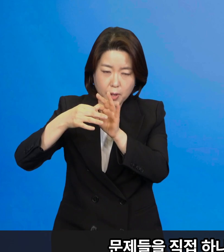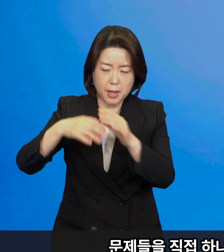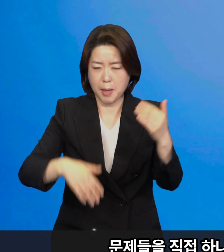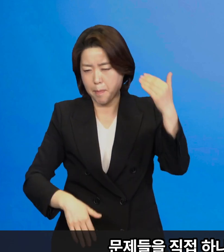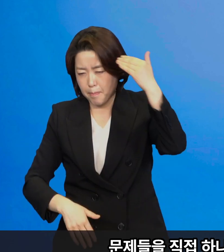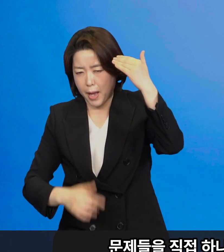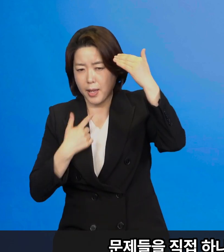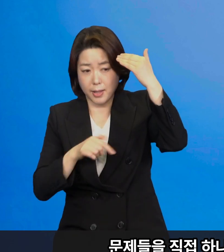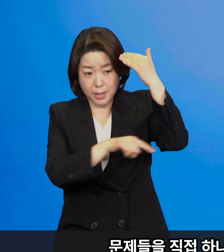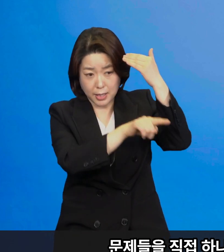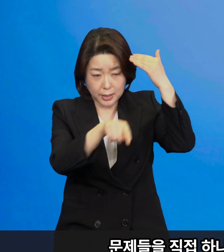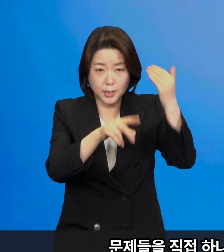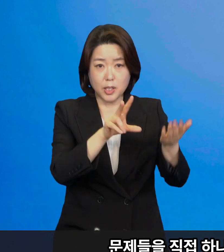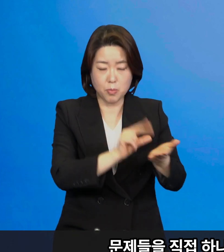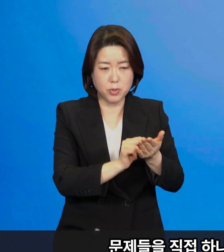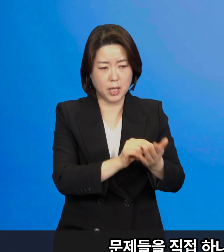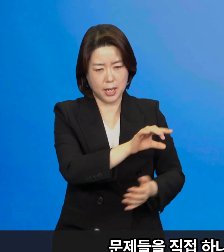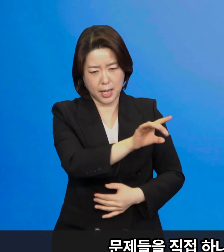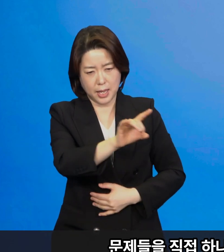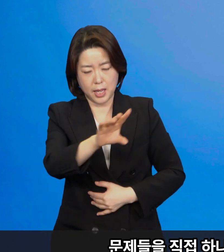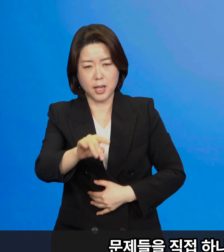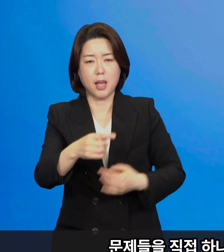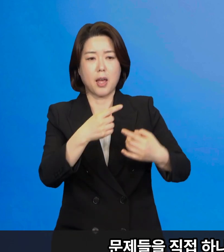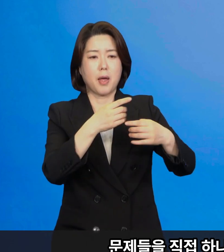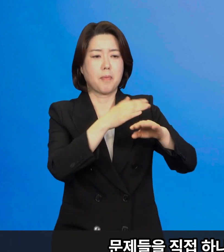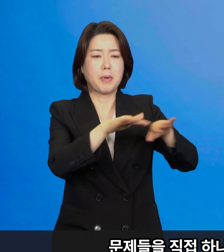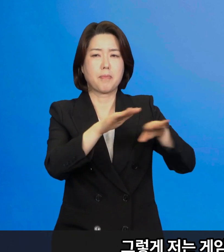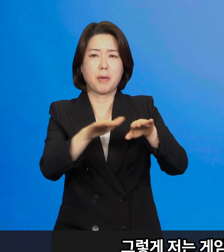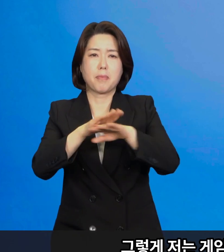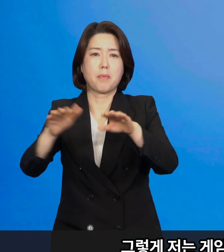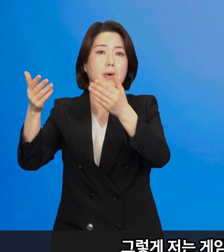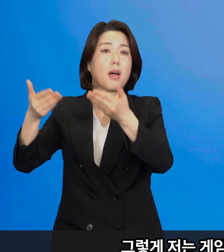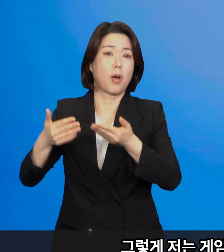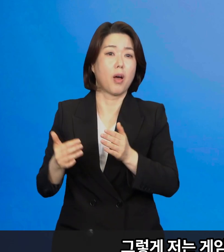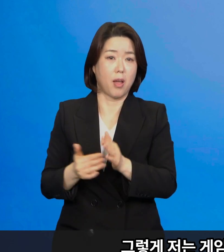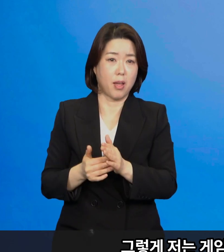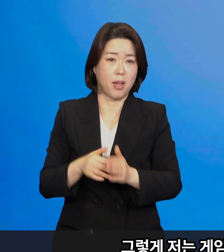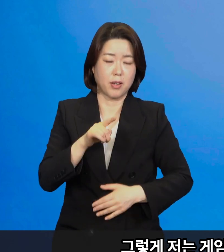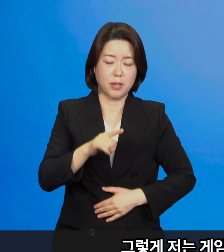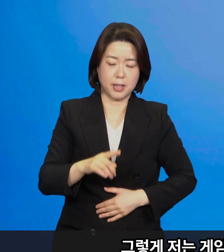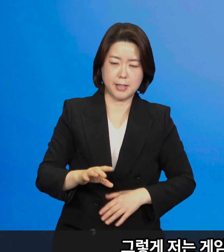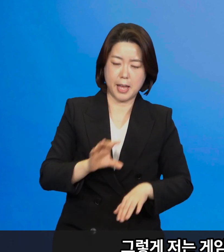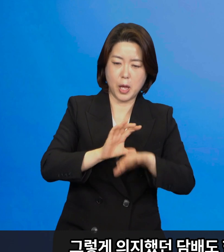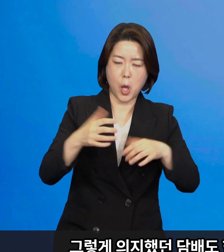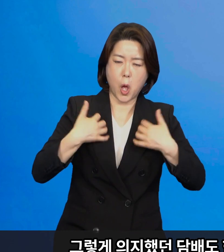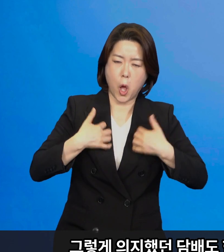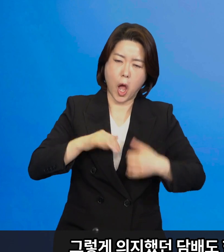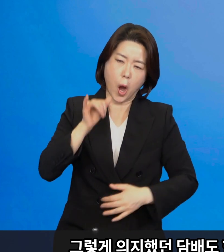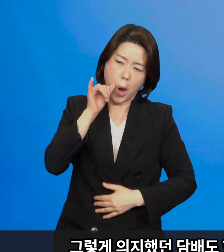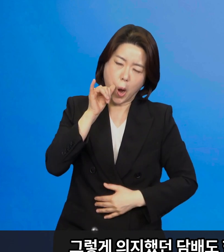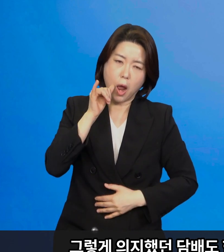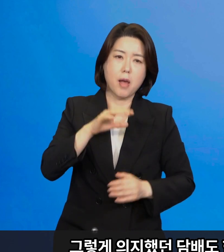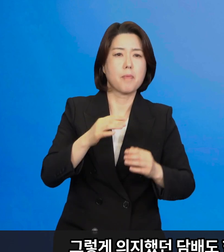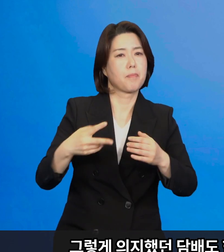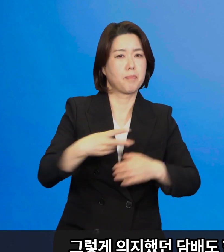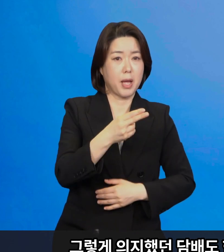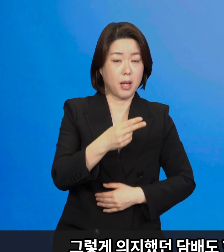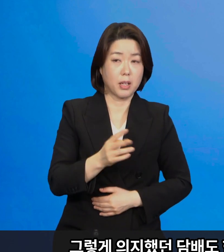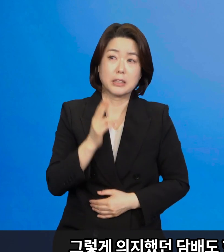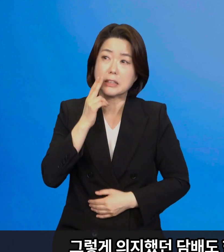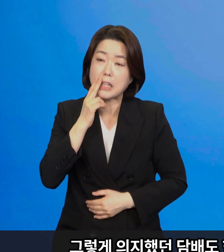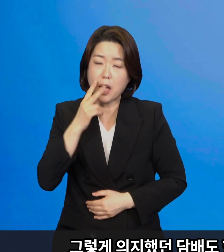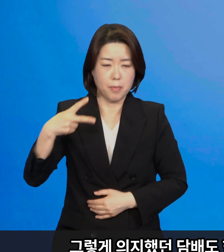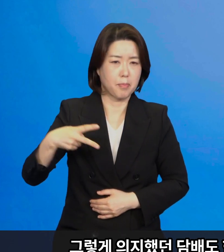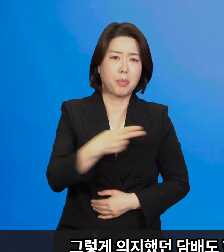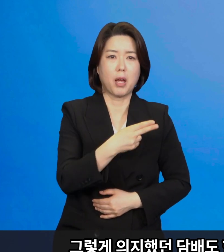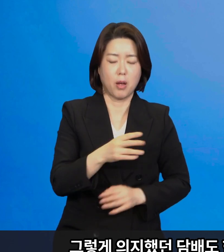있었던 문제들을 직접 하나하나 다뤄주셨습니다. 그렇게 저는 게임 중독에서 벗어났고 그렇게 의지했던 담배도